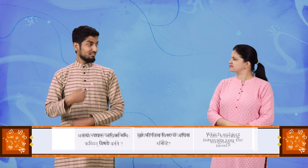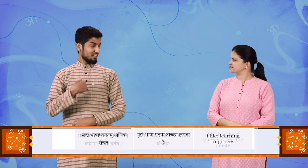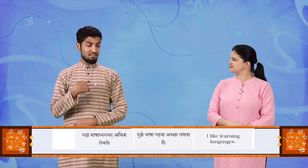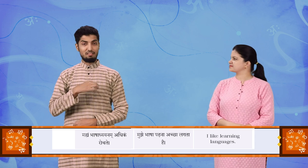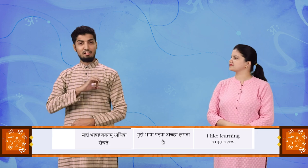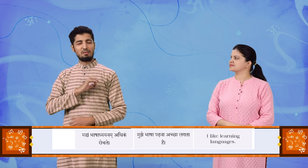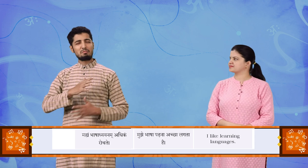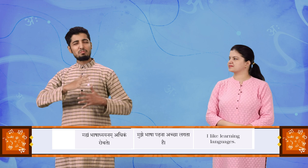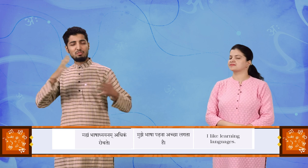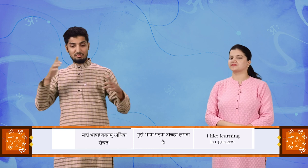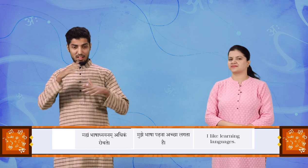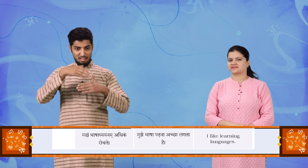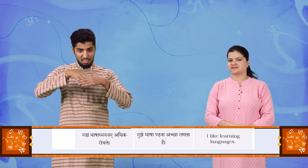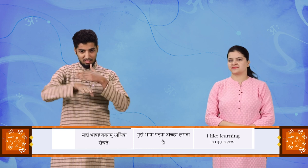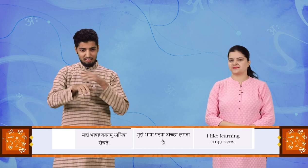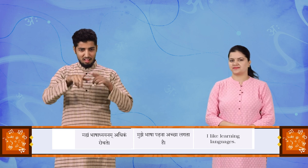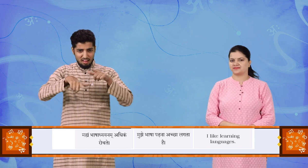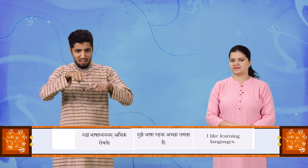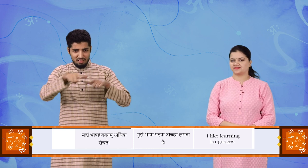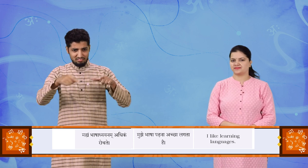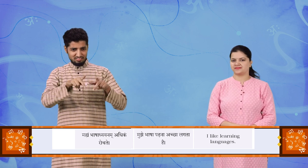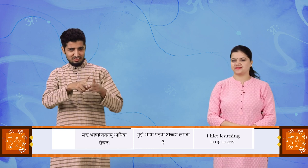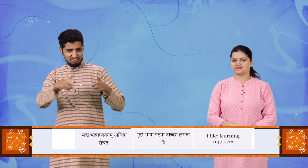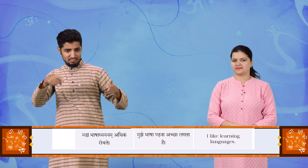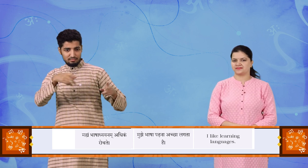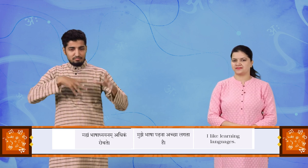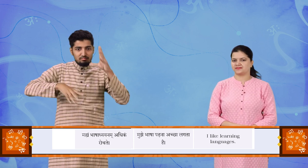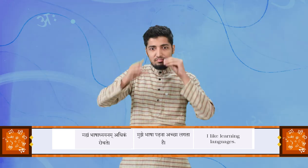कि मैं हम भाषा ध्यानं अधिक कमरुद्दीन है